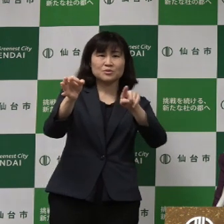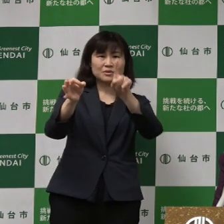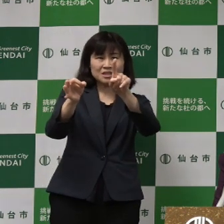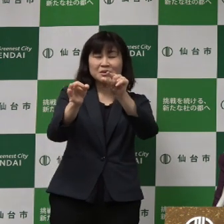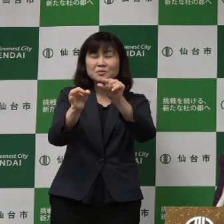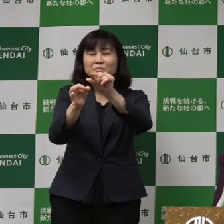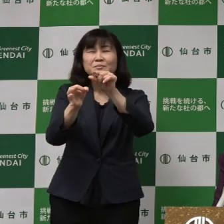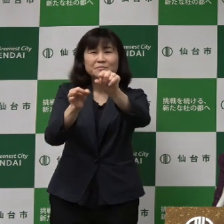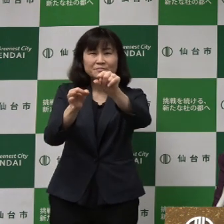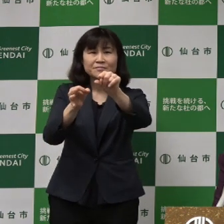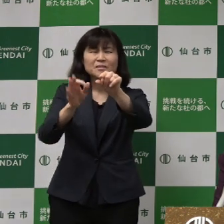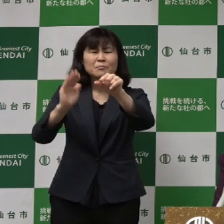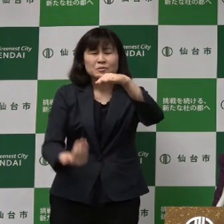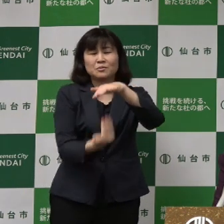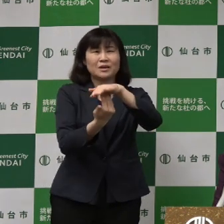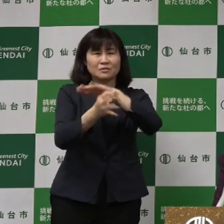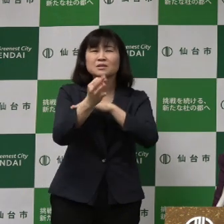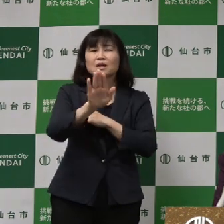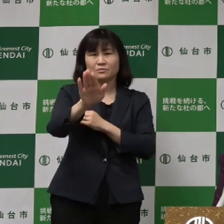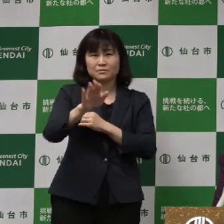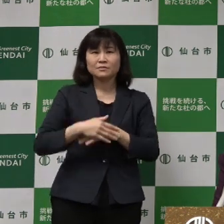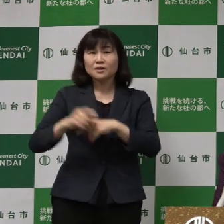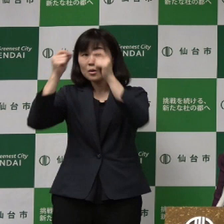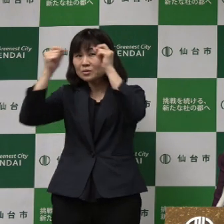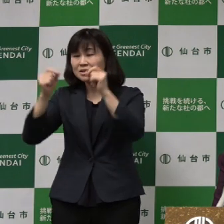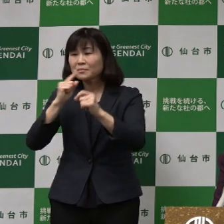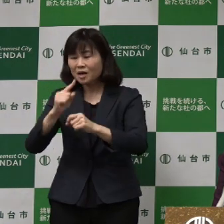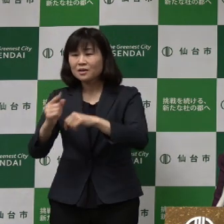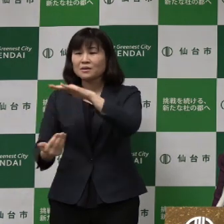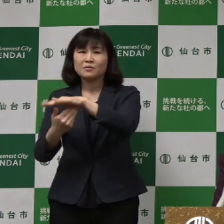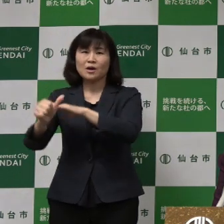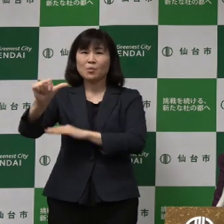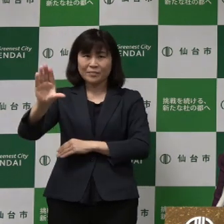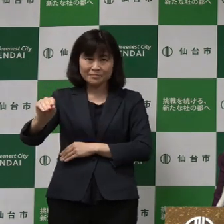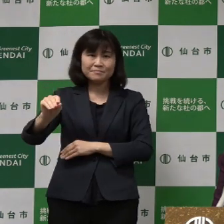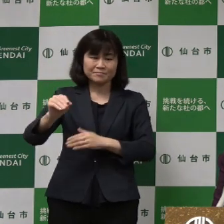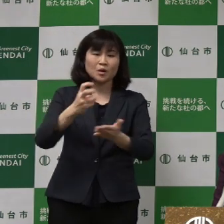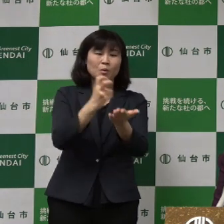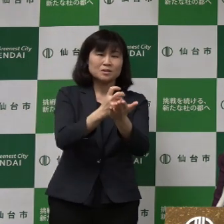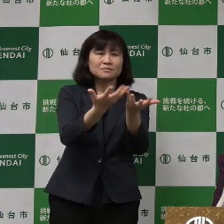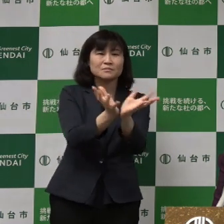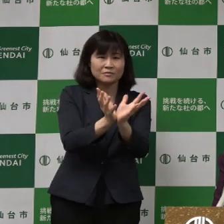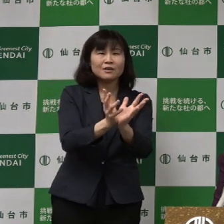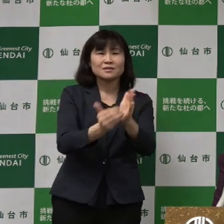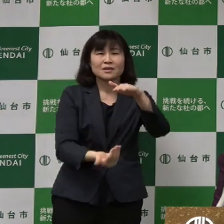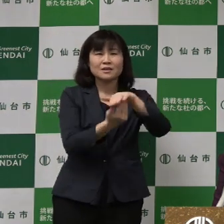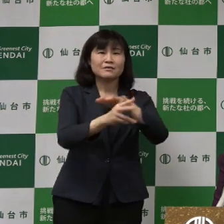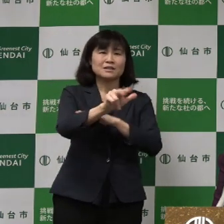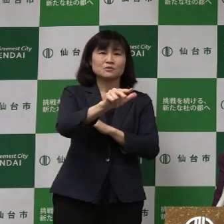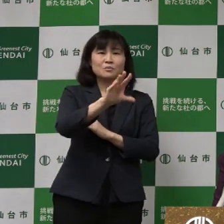減少率に応じまして、個人事業者は最大で5万円、法人は最大で25万円となります